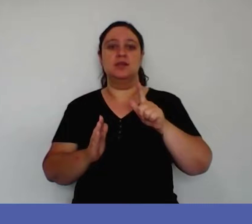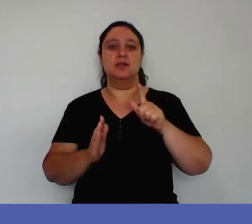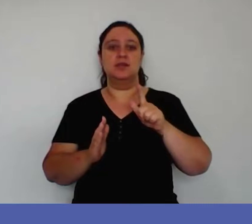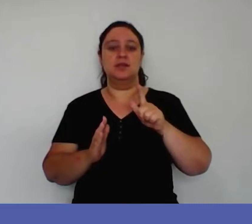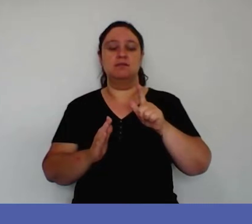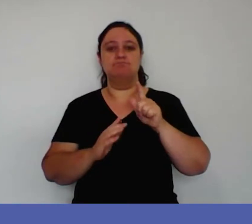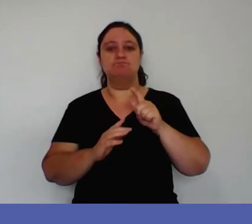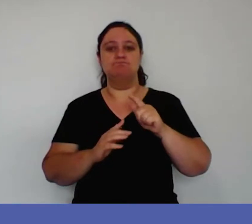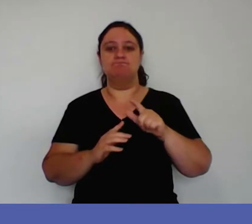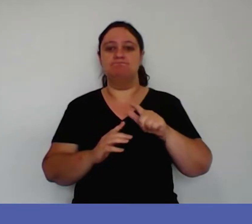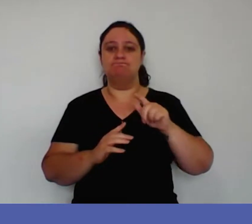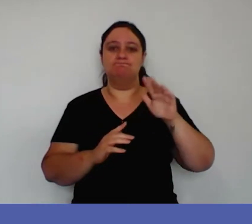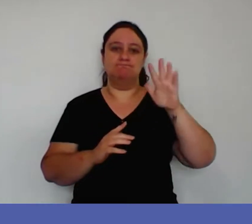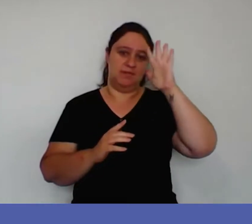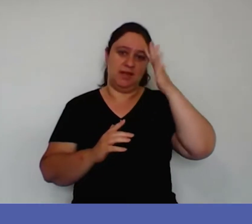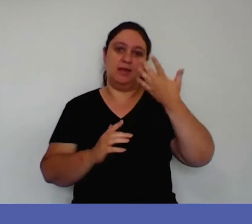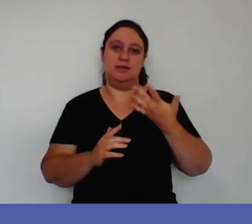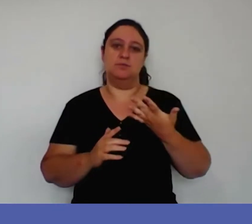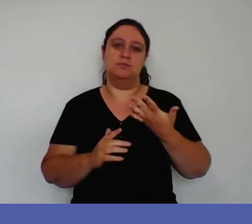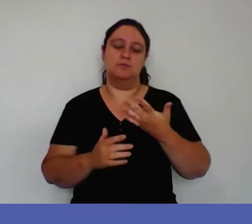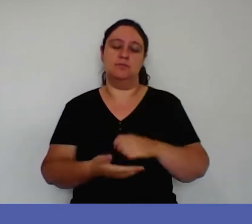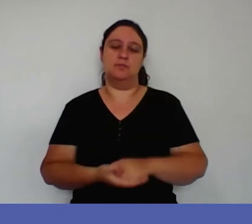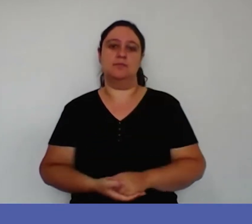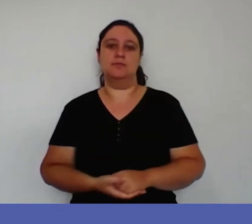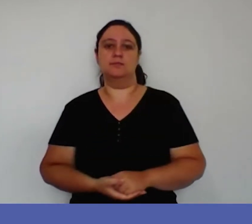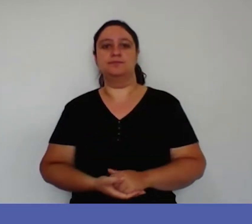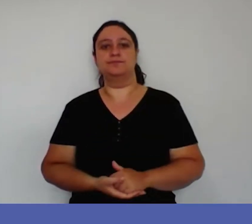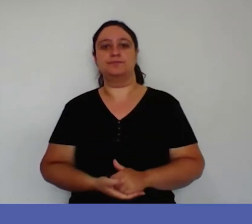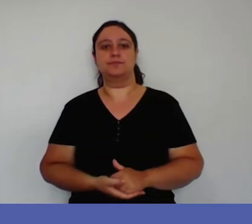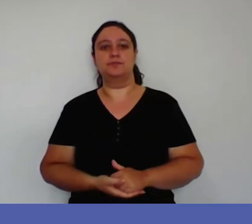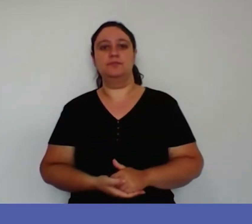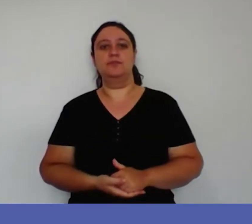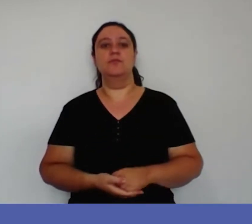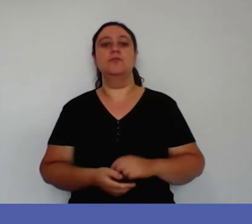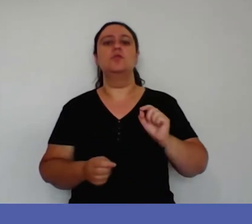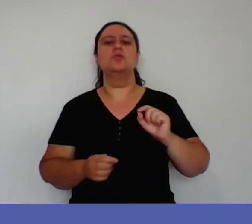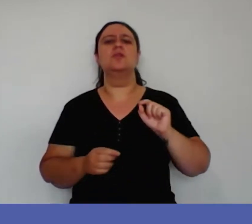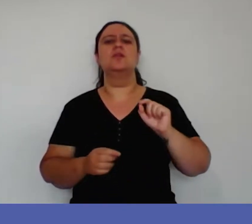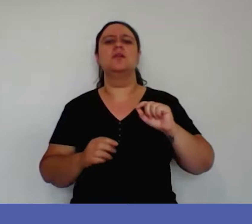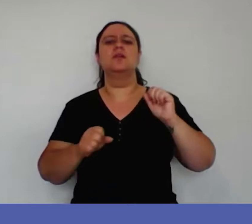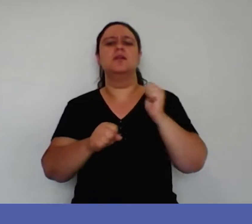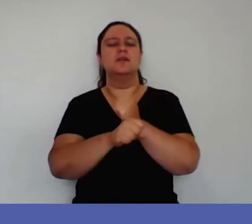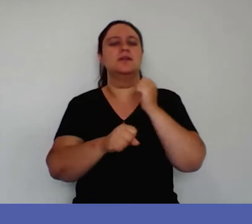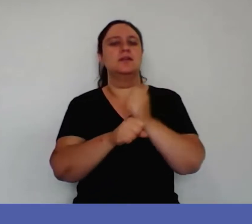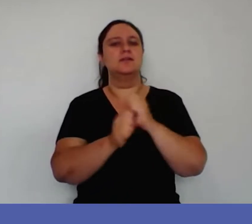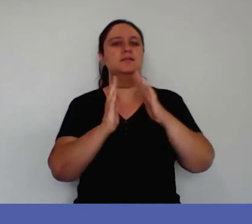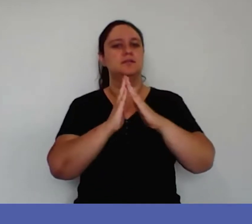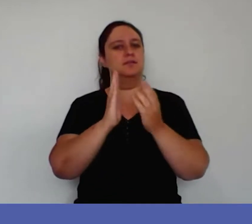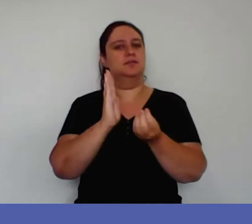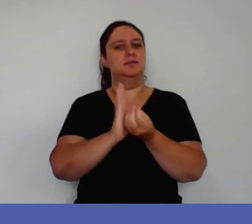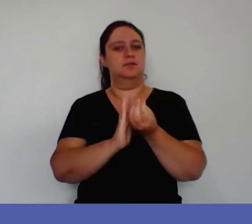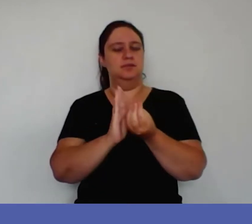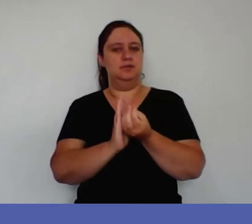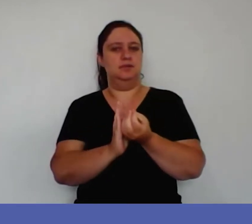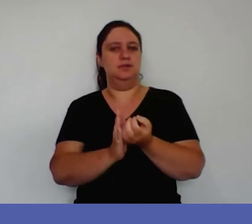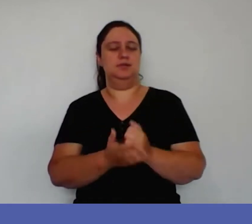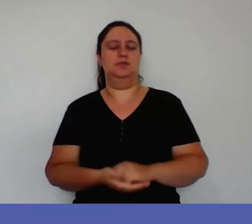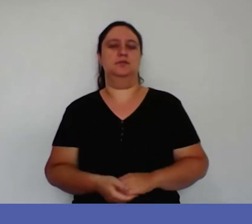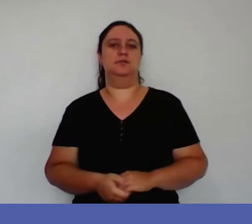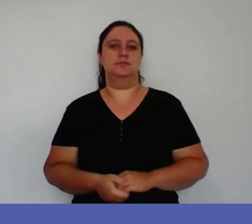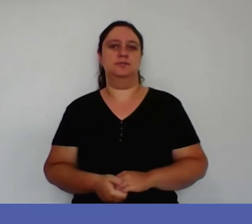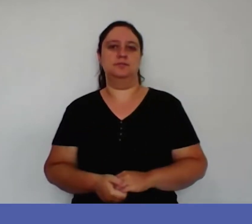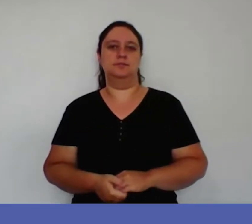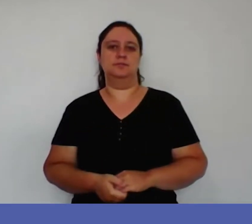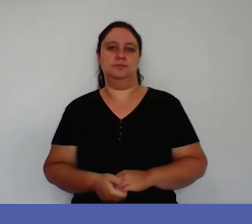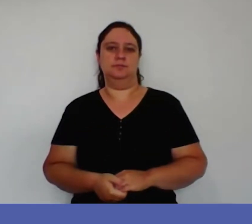né, frutos dessa vinha, que é a edificação da igreja, né, e através das